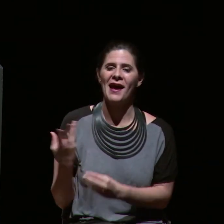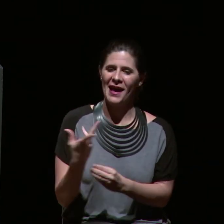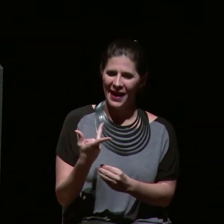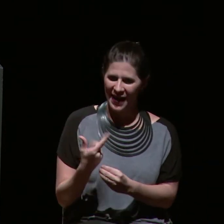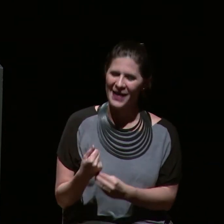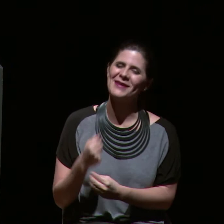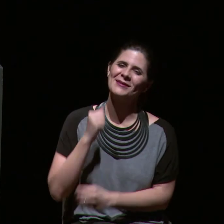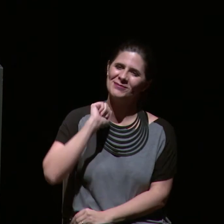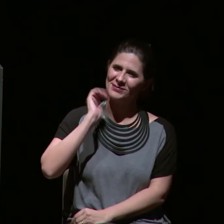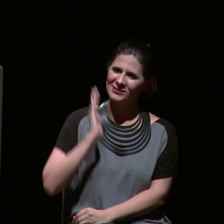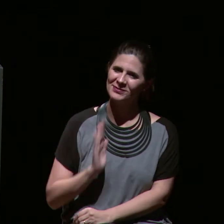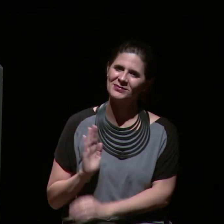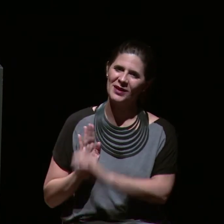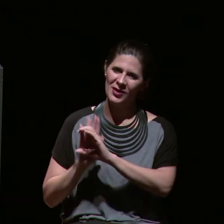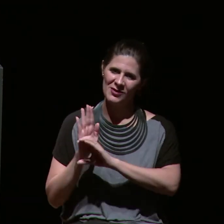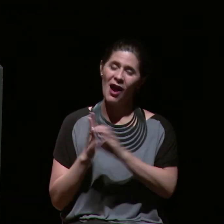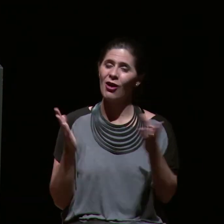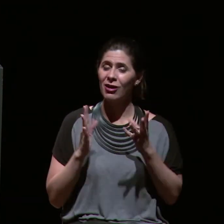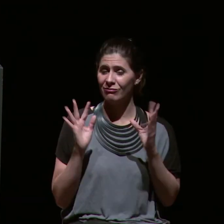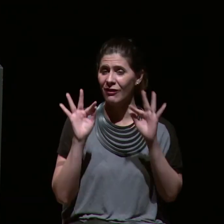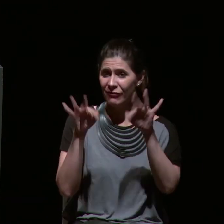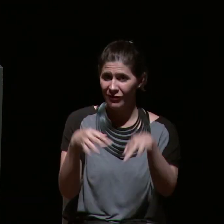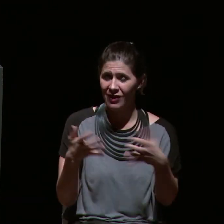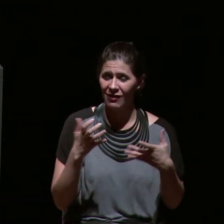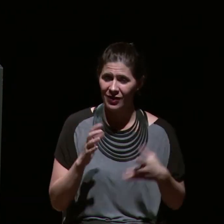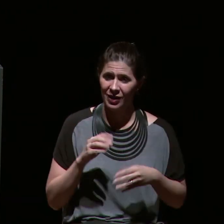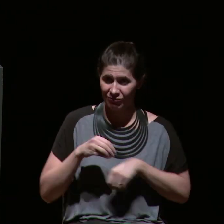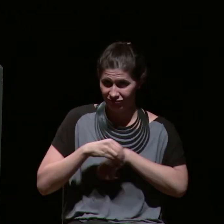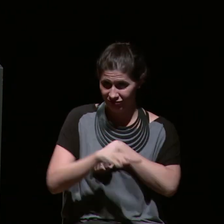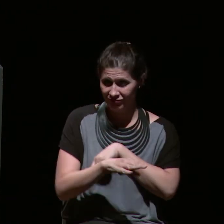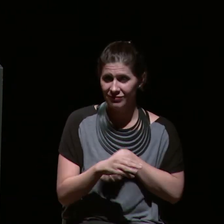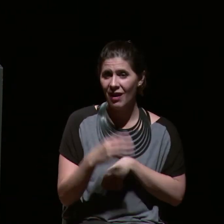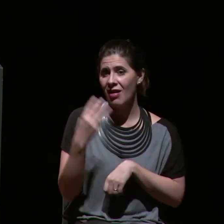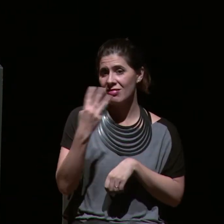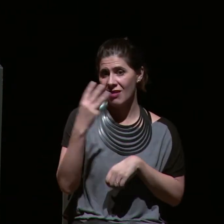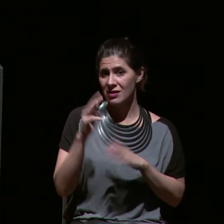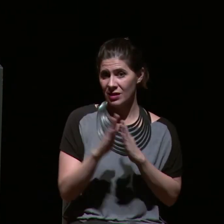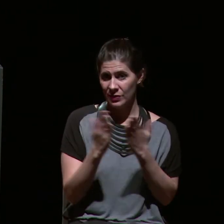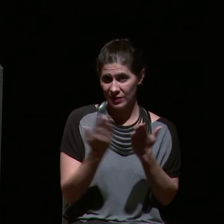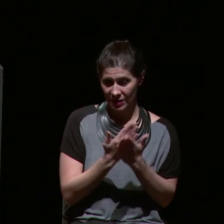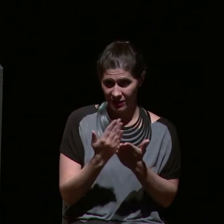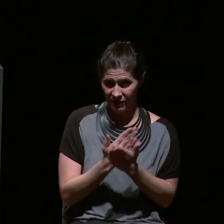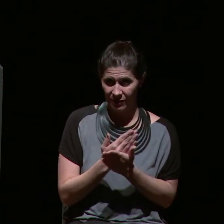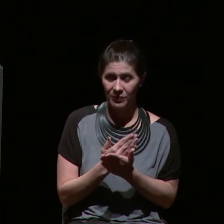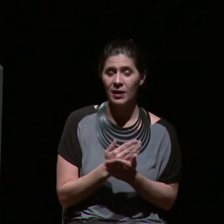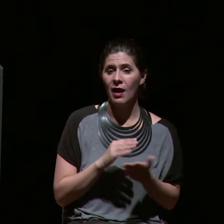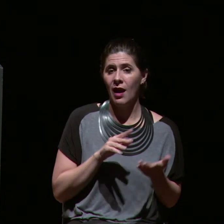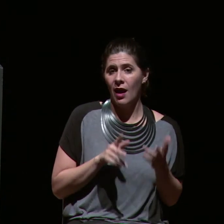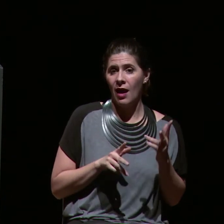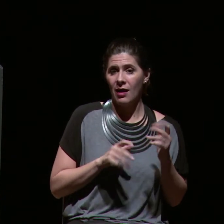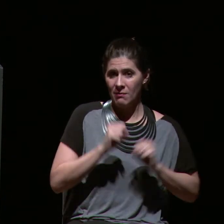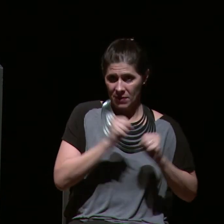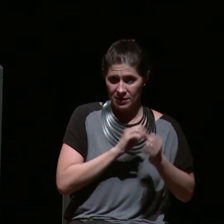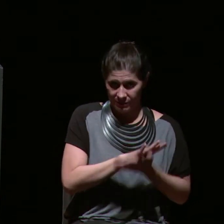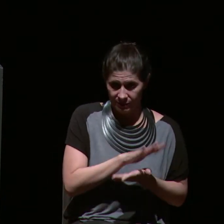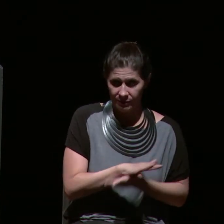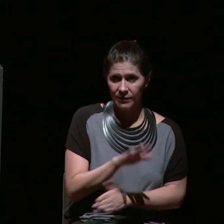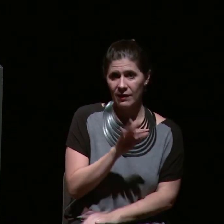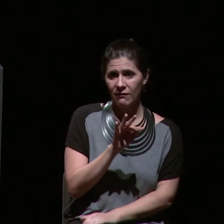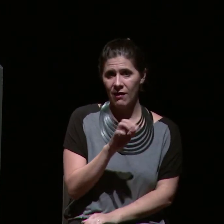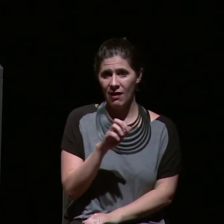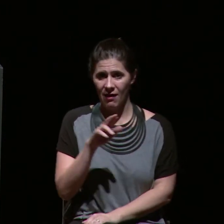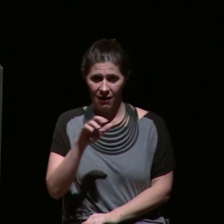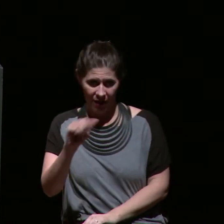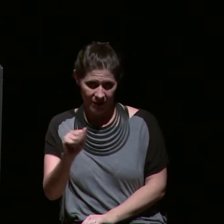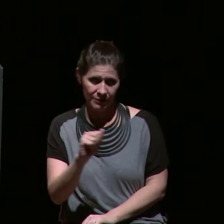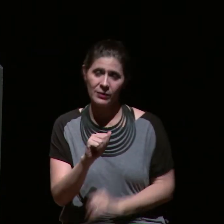gostaria de indicar a vocês o terceiro livro de autoria de Renato Araújo, publicado pela Férrea Vox em 2016. É, sem dúvida, um dos mais